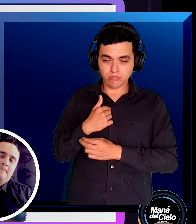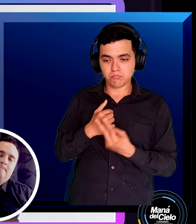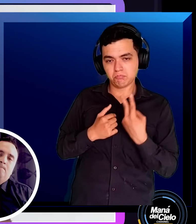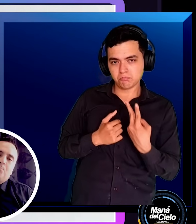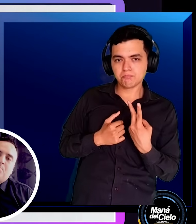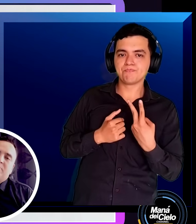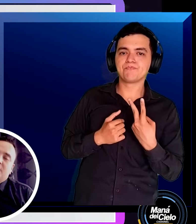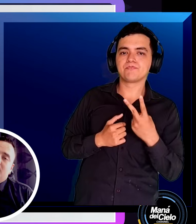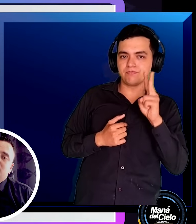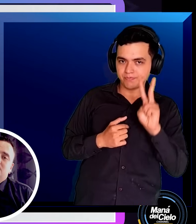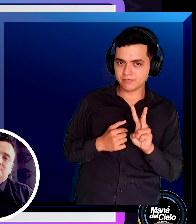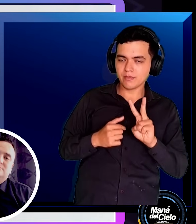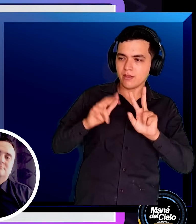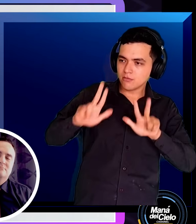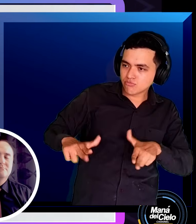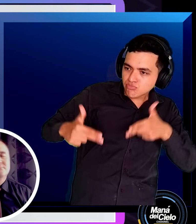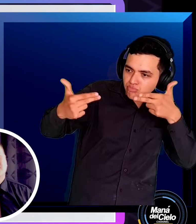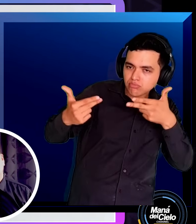estábamos también en España,